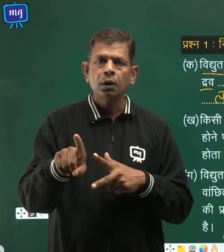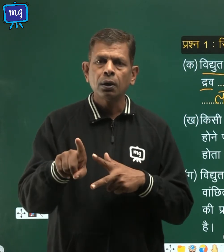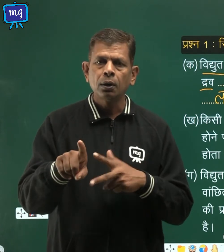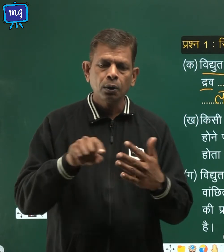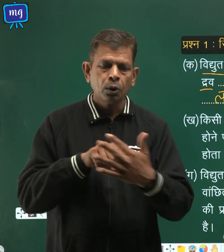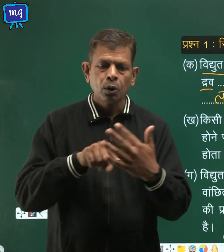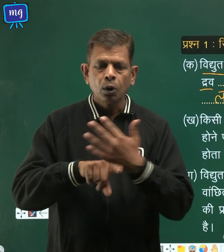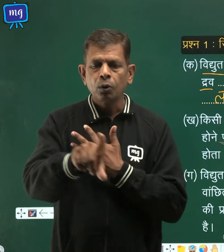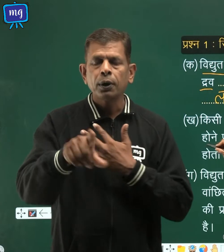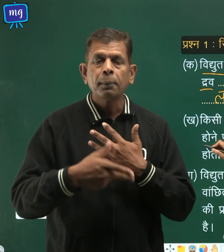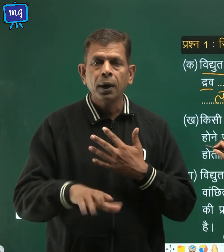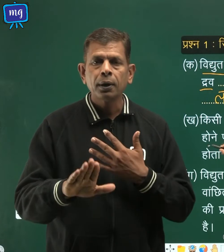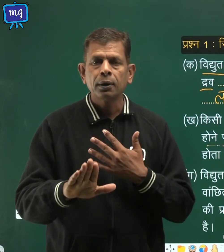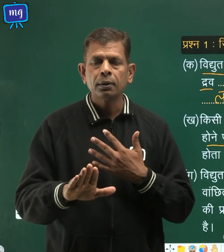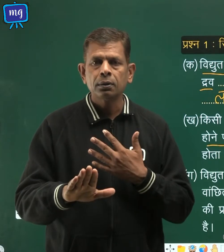प्रवाहित होने पर